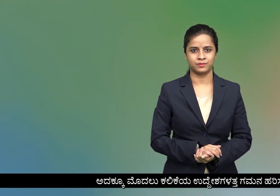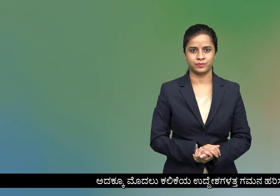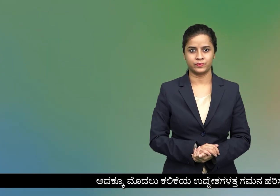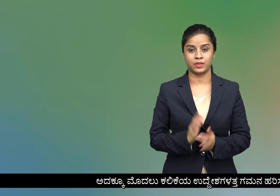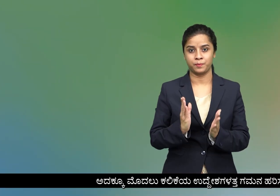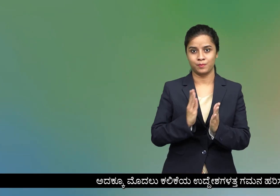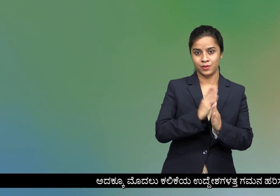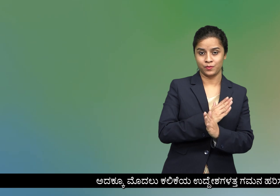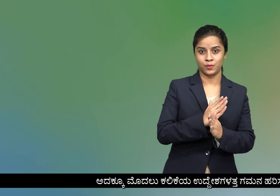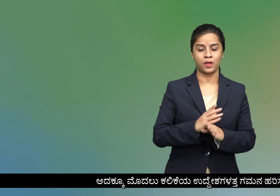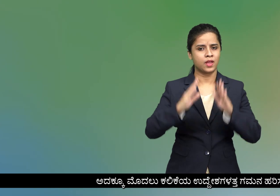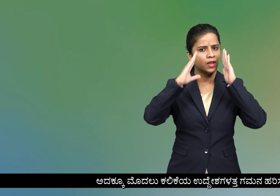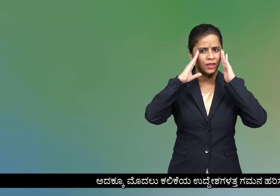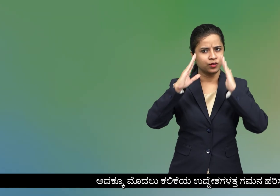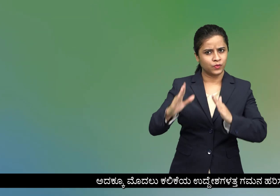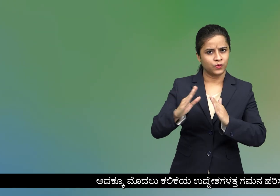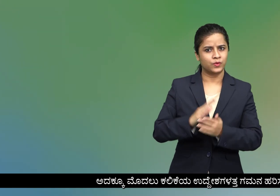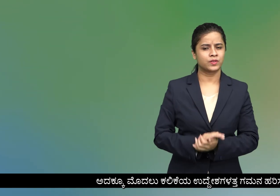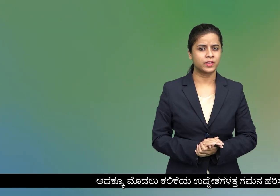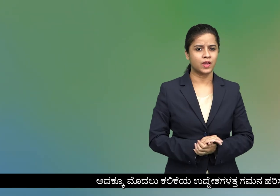ಅದಕ್ಕೂ ಮೊದಲು ಕಲಿಕೆಯ ಉದ್ದೇಶಗಳತ್ತ ಗಮನ ಹರಿಸೋಣ.